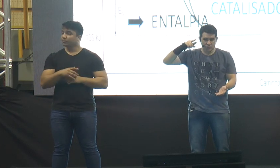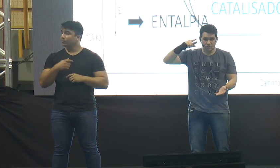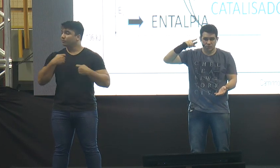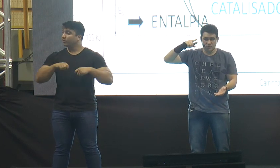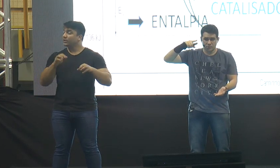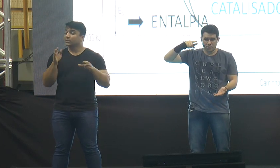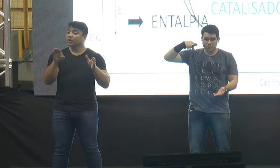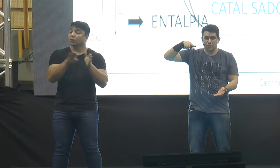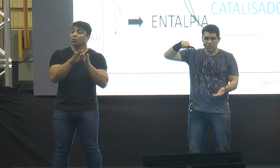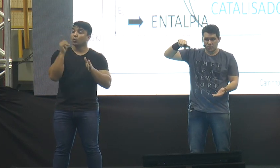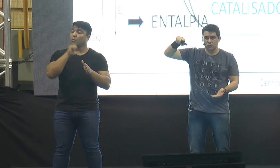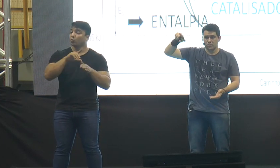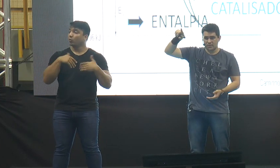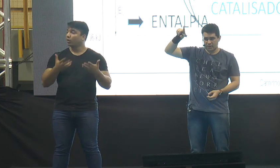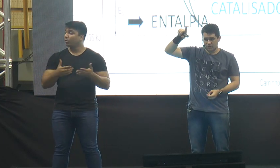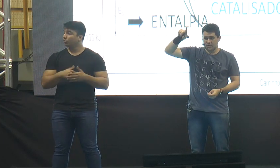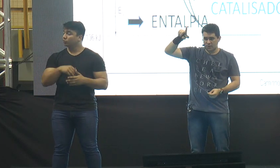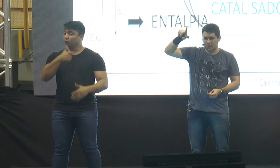até quanto?